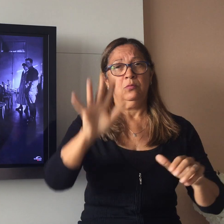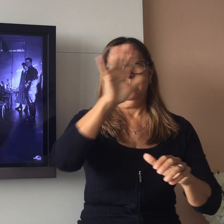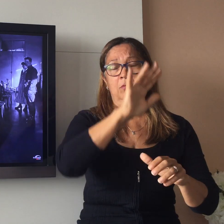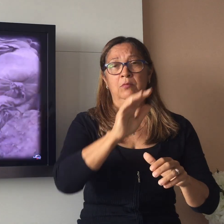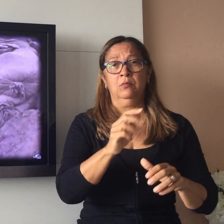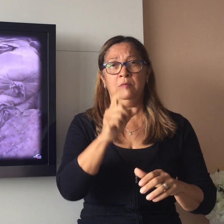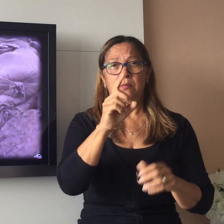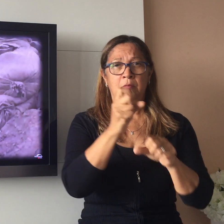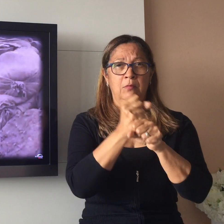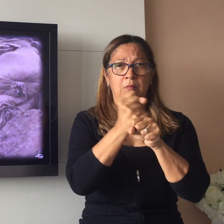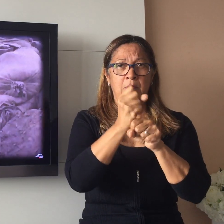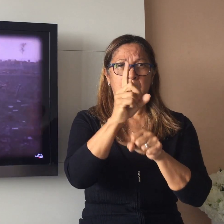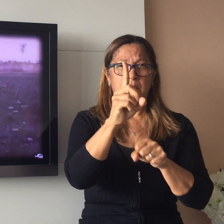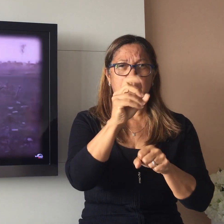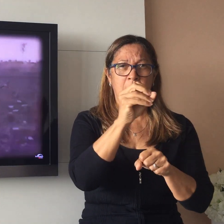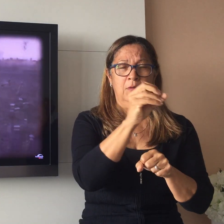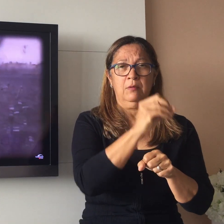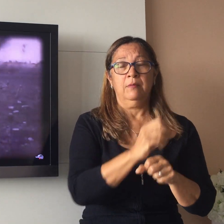100 anos.